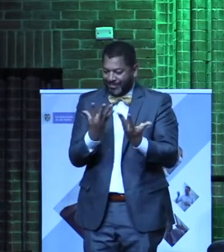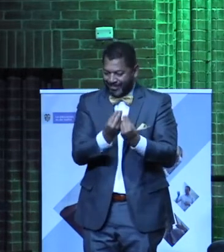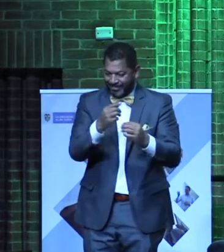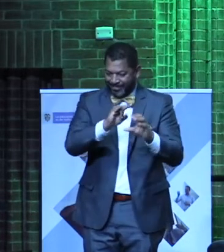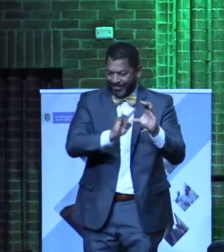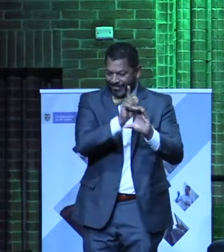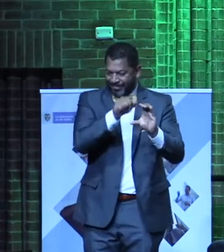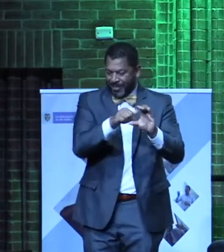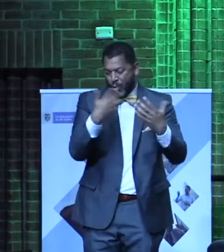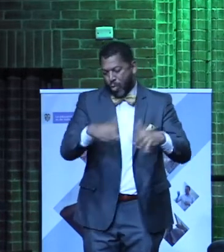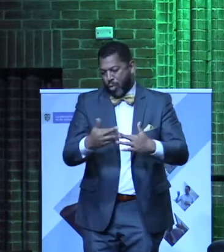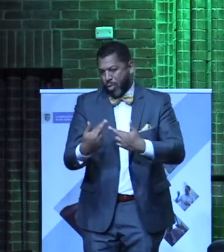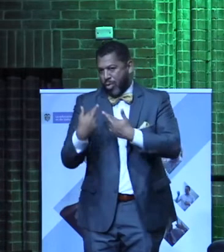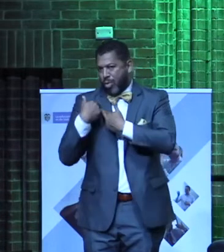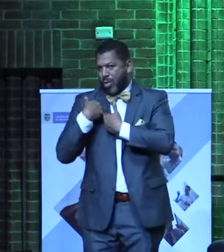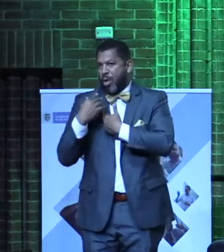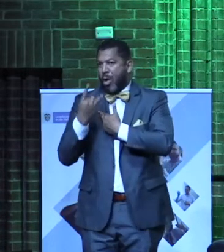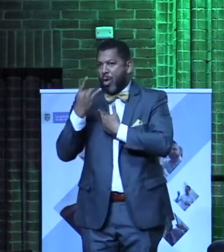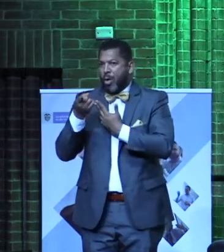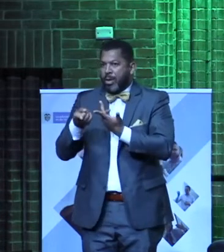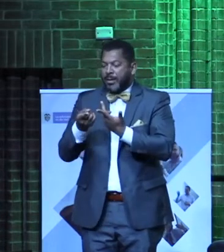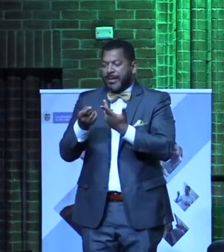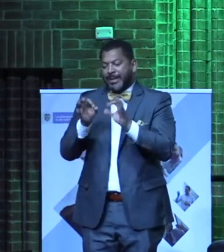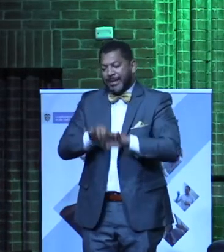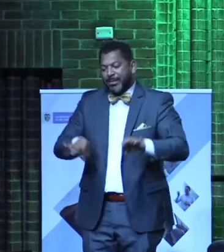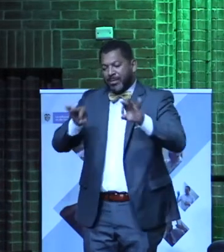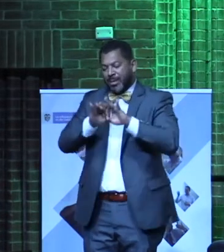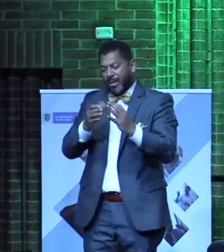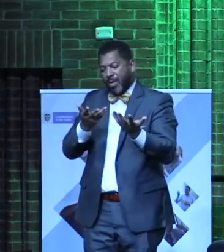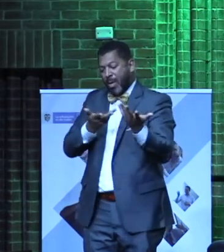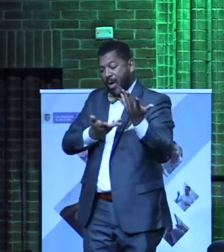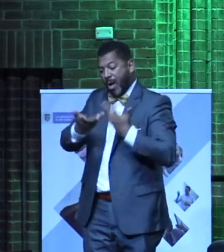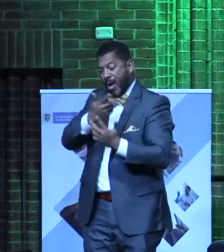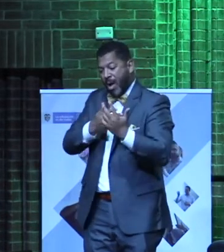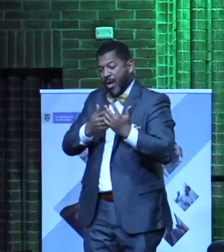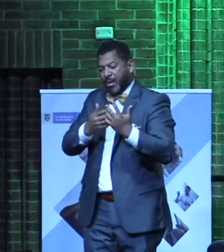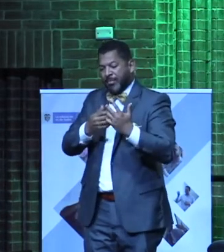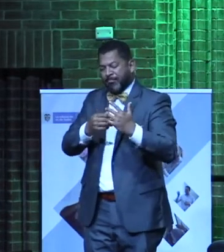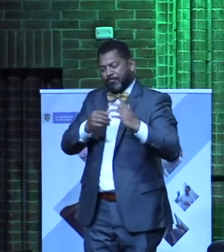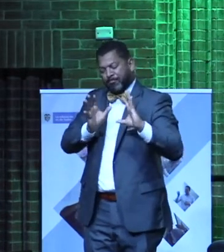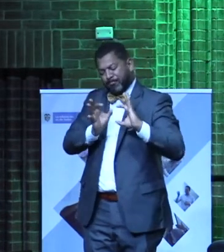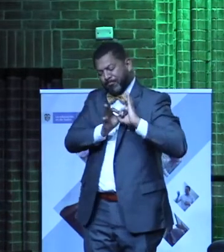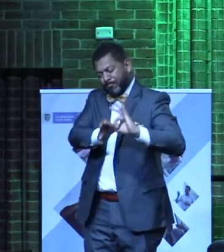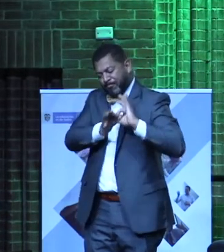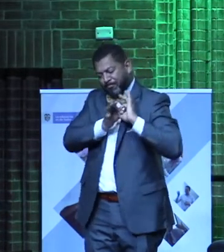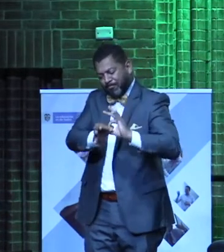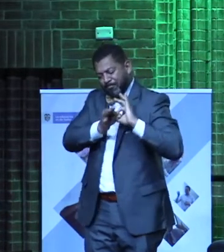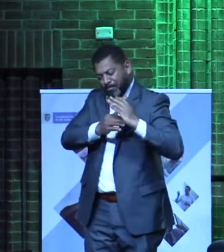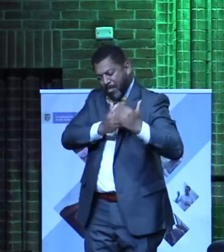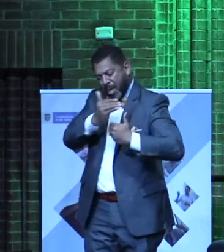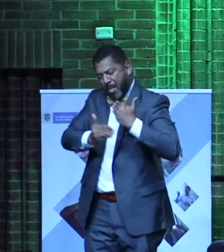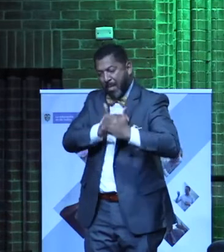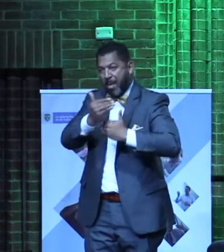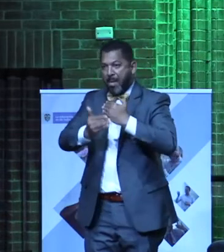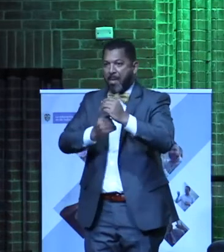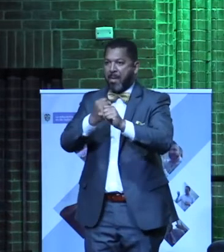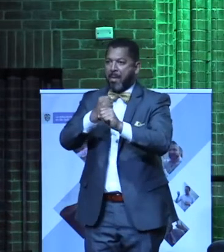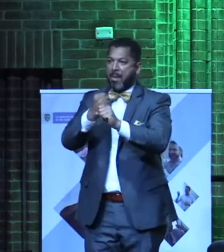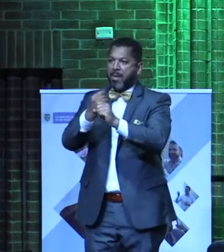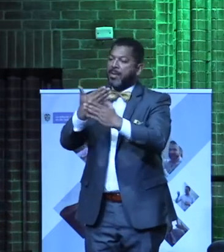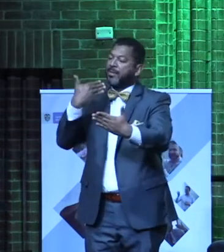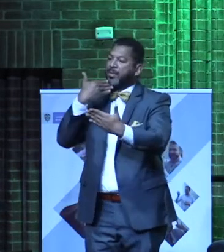fundamental acercarnos, mirarnos a los ojos y que nos tomemos de la mano y sigamos adelante en este ejercicio. Muchas